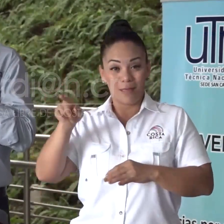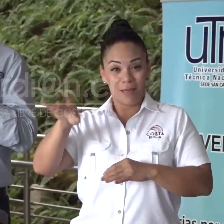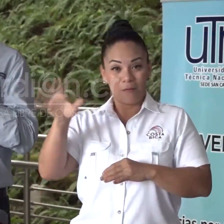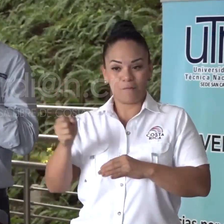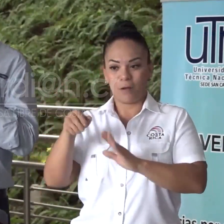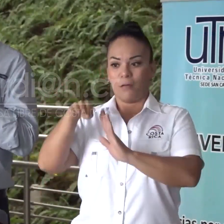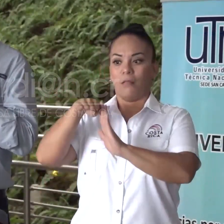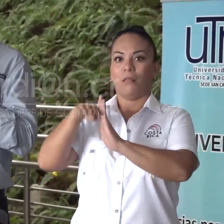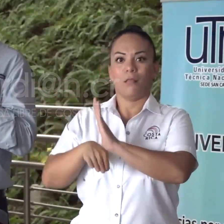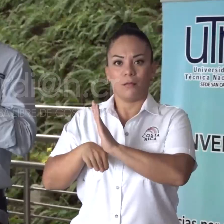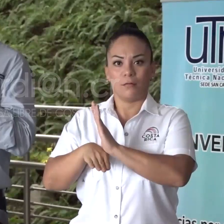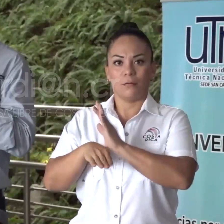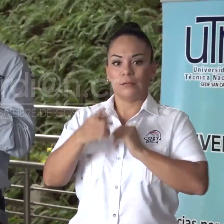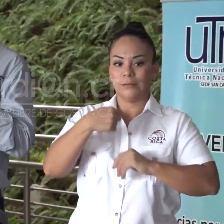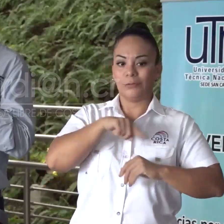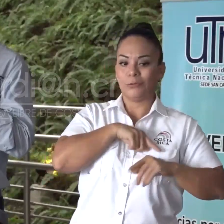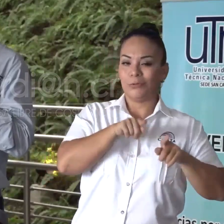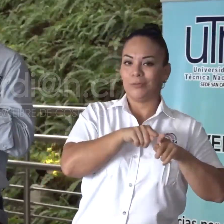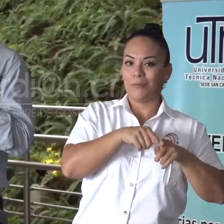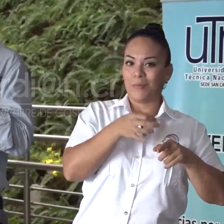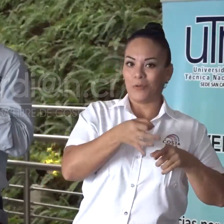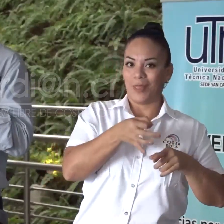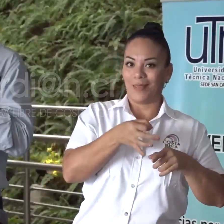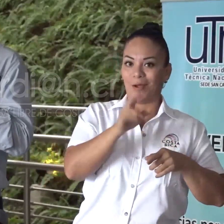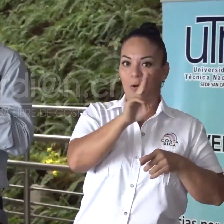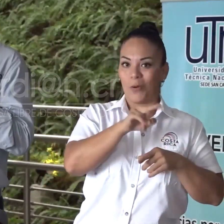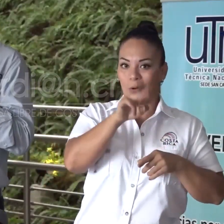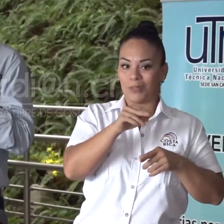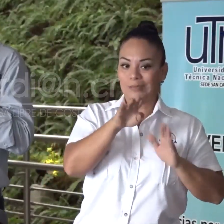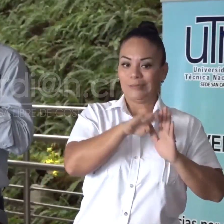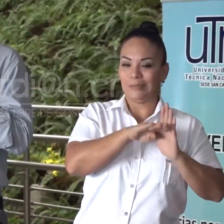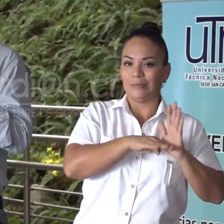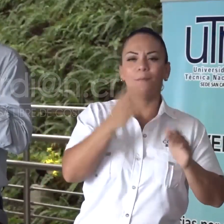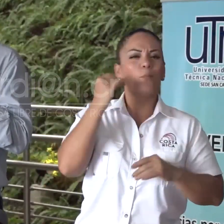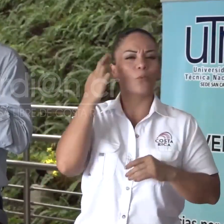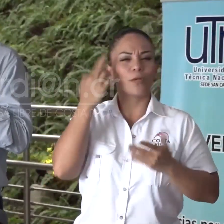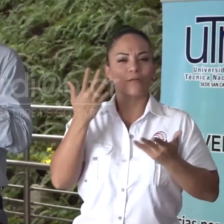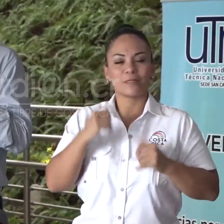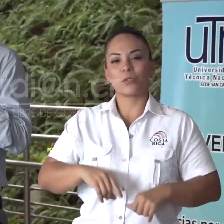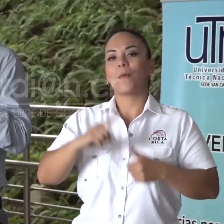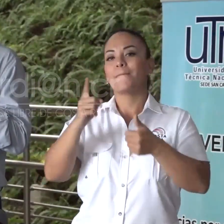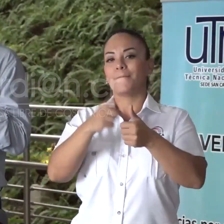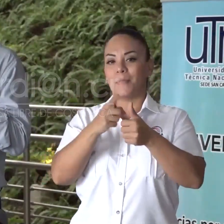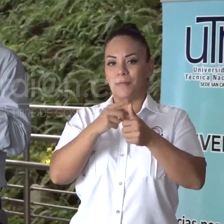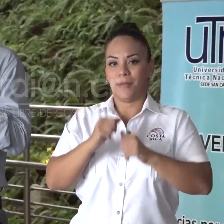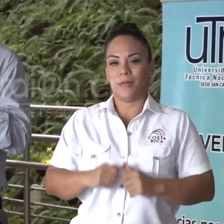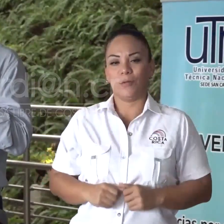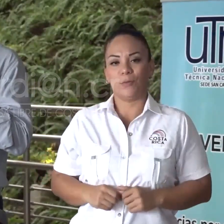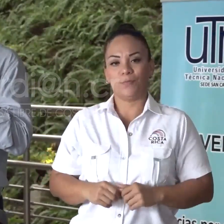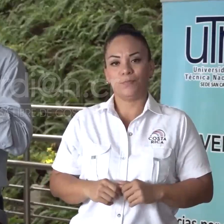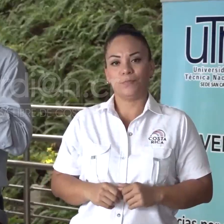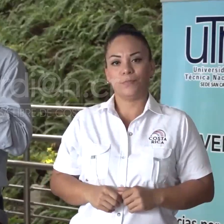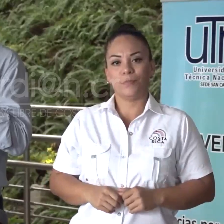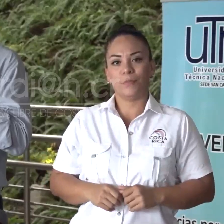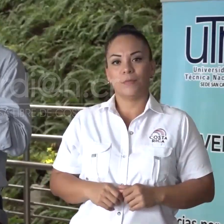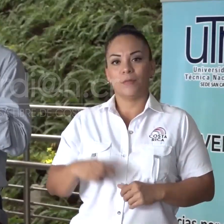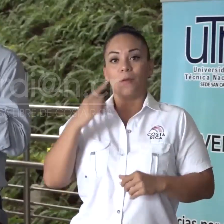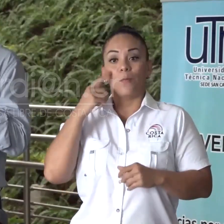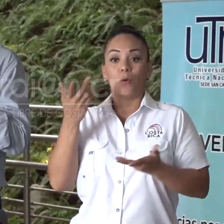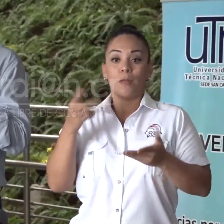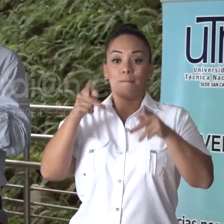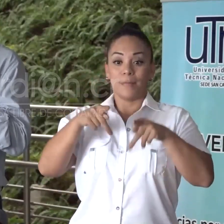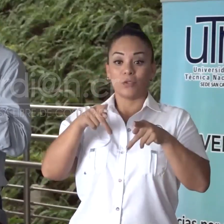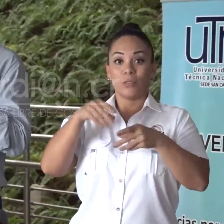a nosotros se nos está apreciando. ¿Por qué? Primero, porque los inversionistas